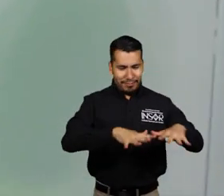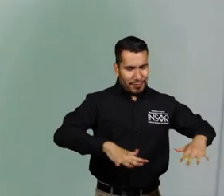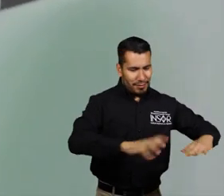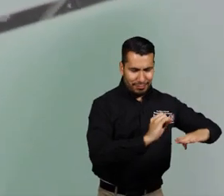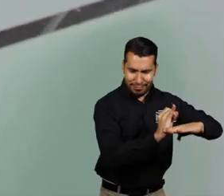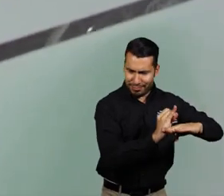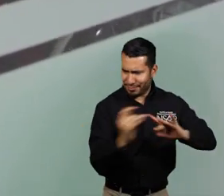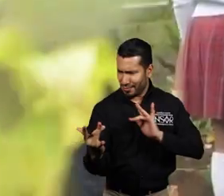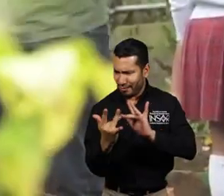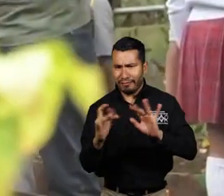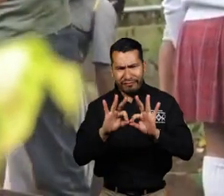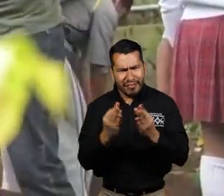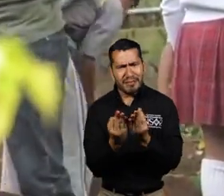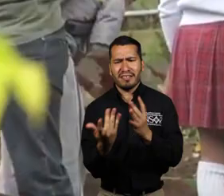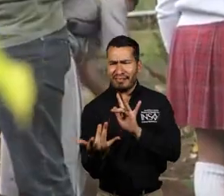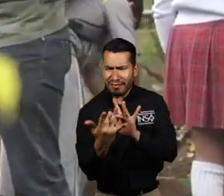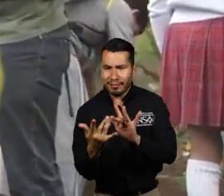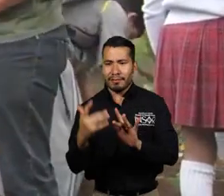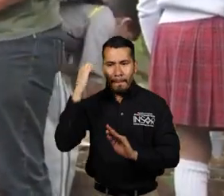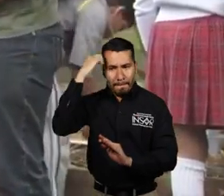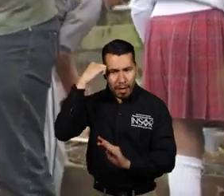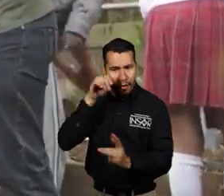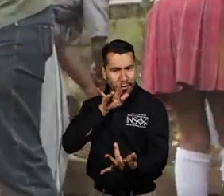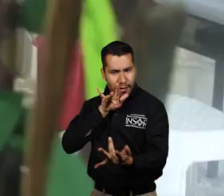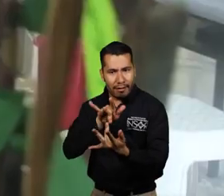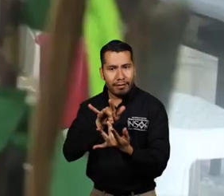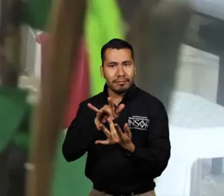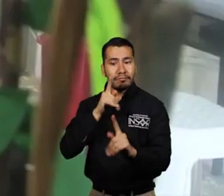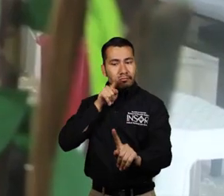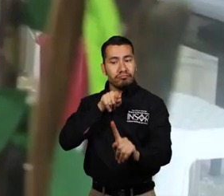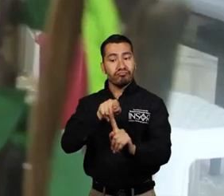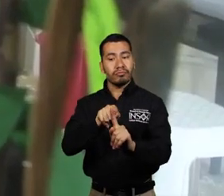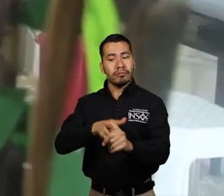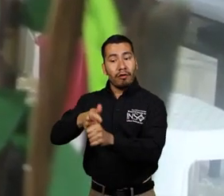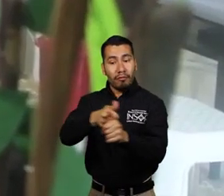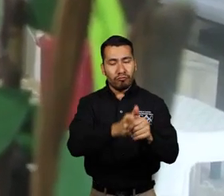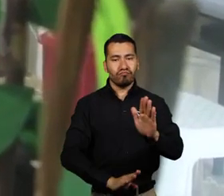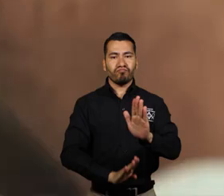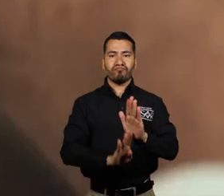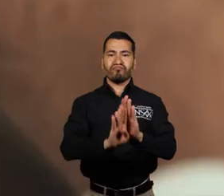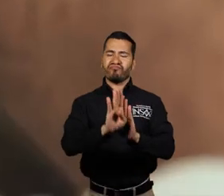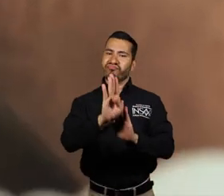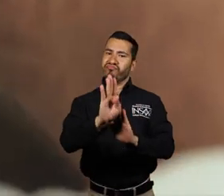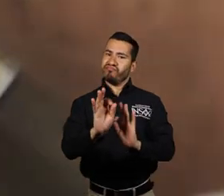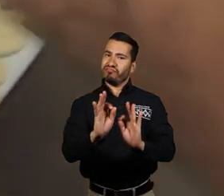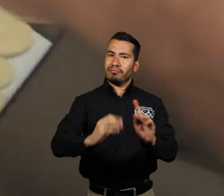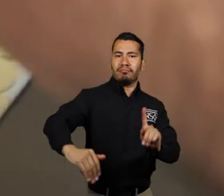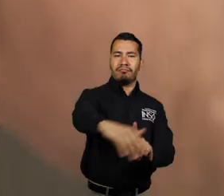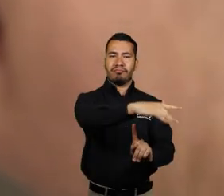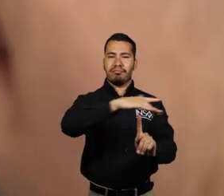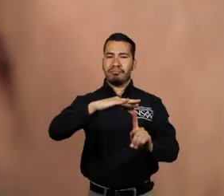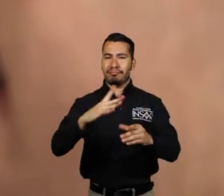institucionales familiares y pedagógicas que se requieren para garantizar el desarrollo de cada niño y adolescente en